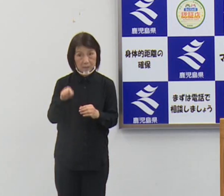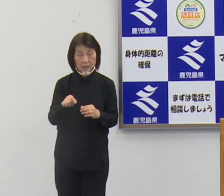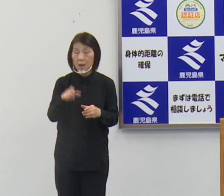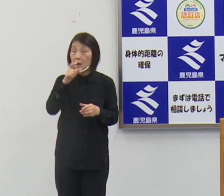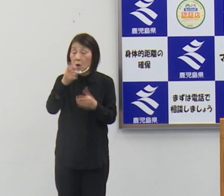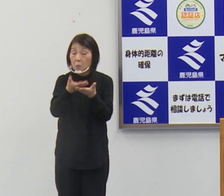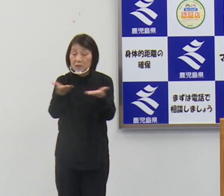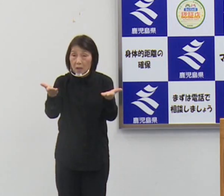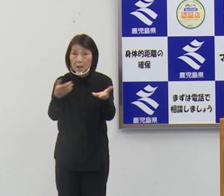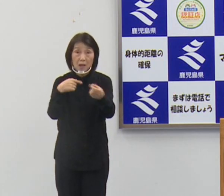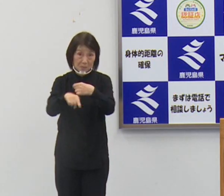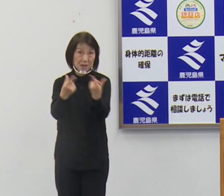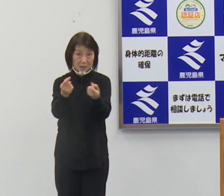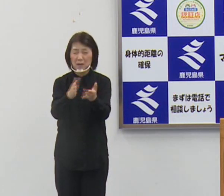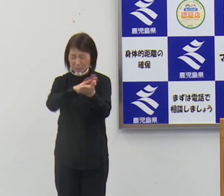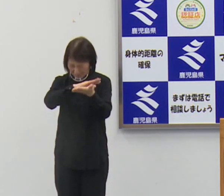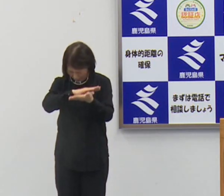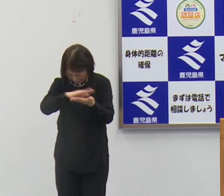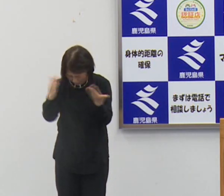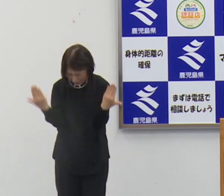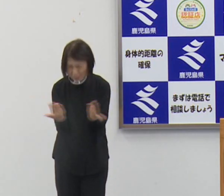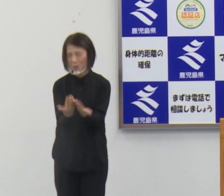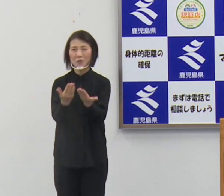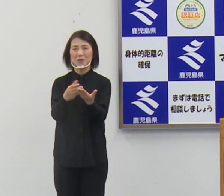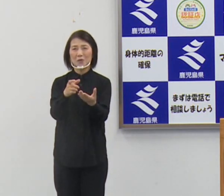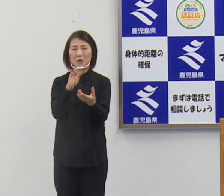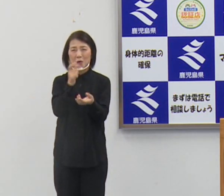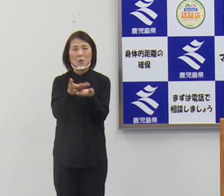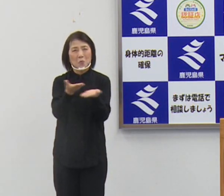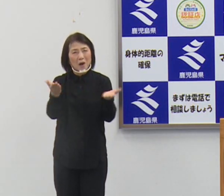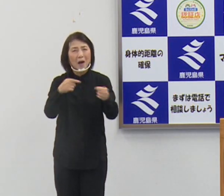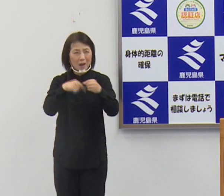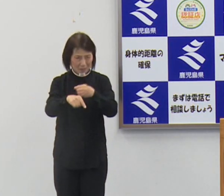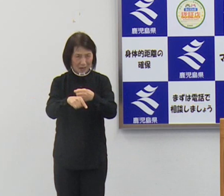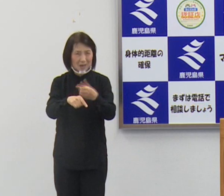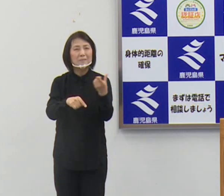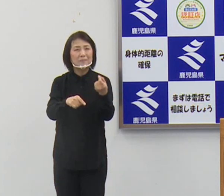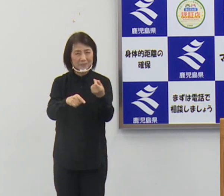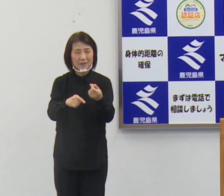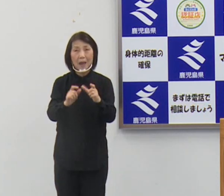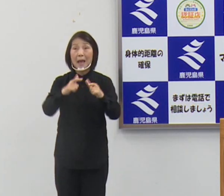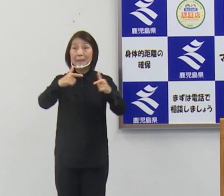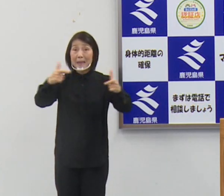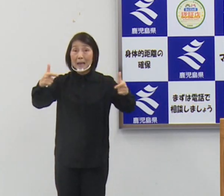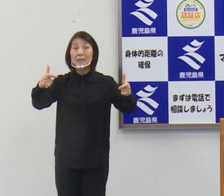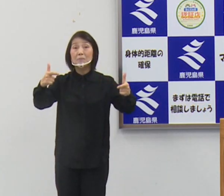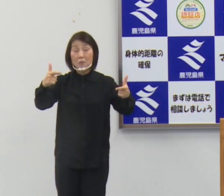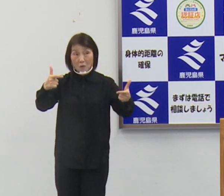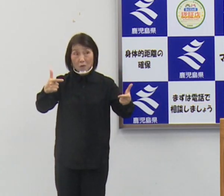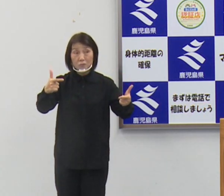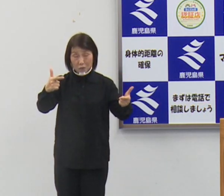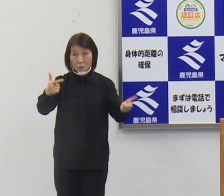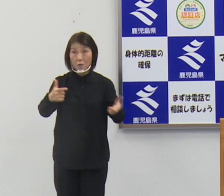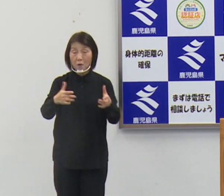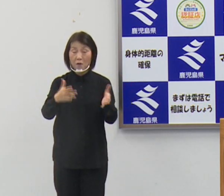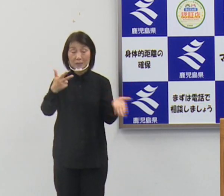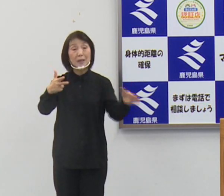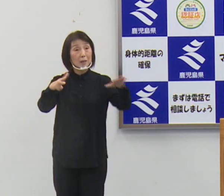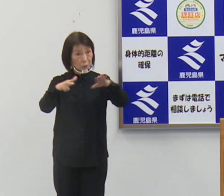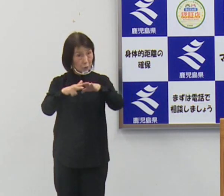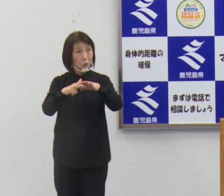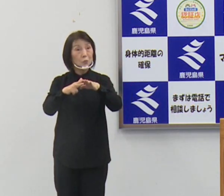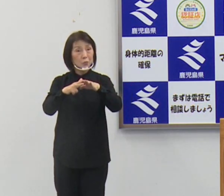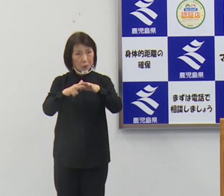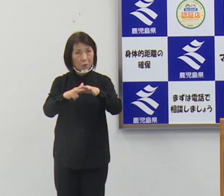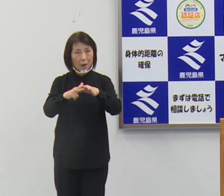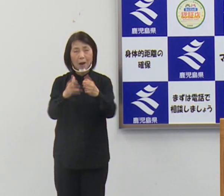食店です。 すべて飲食店。 飲食店です。大規模集客施設の営業時間短縮についてはこれは要請であって、その命